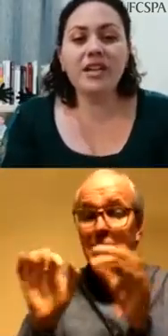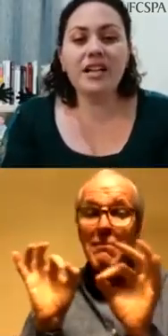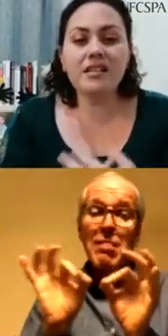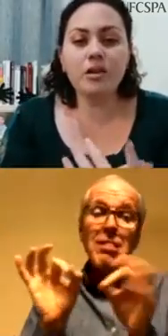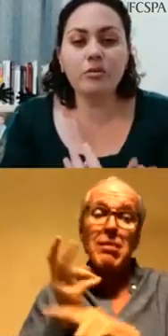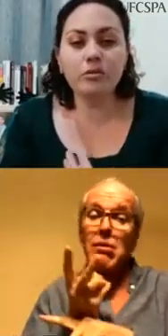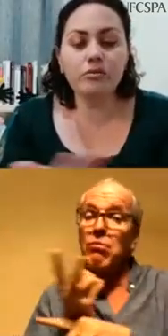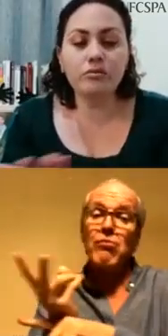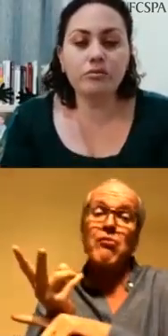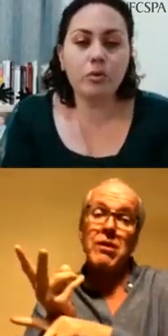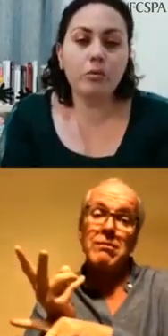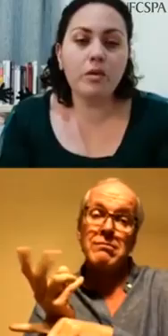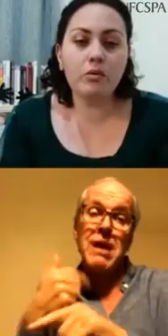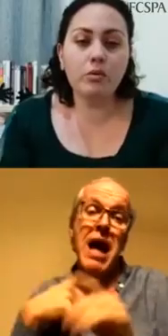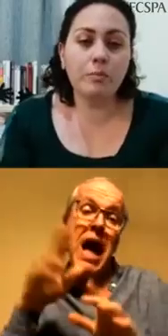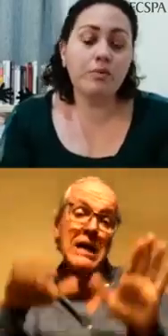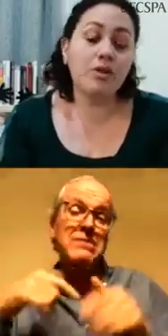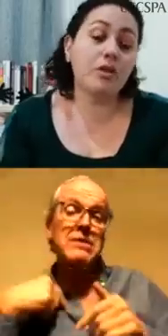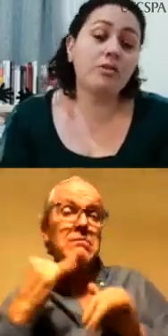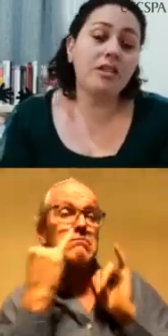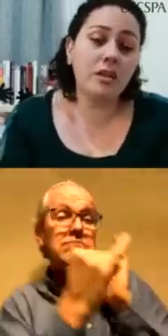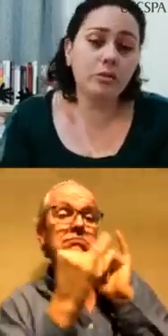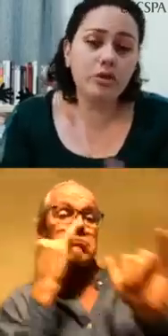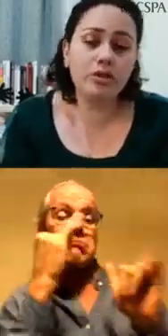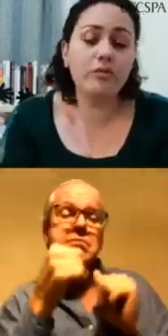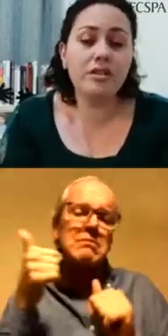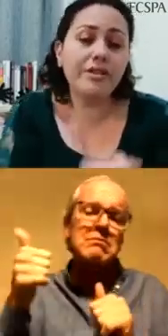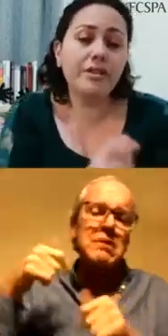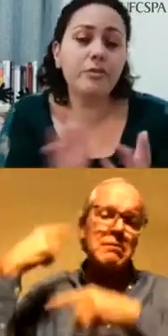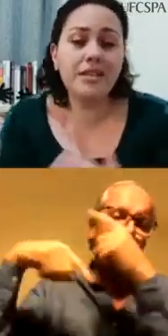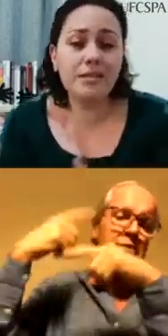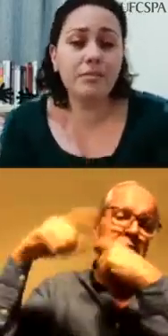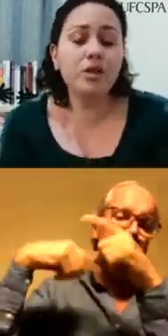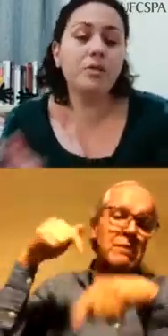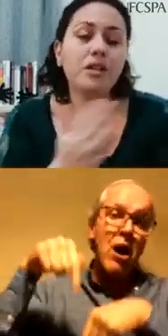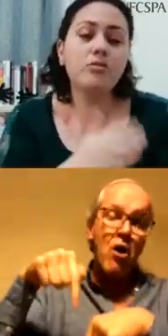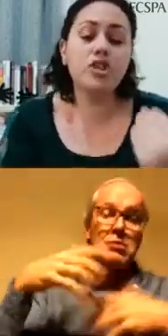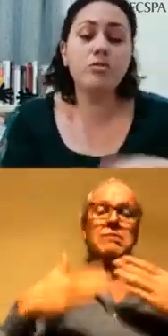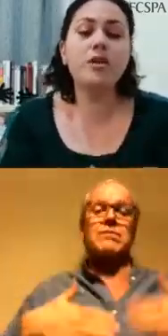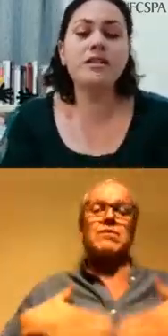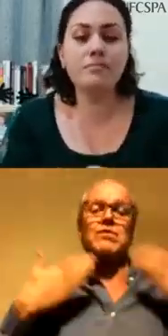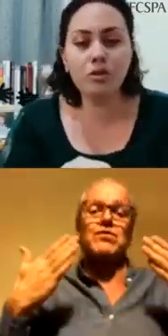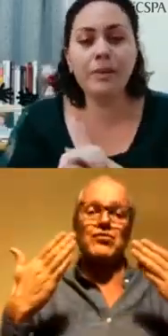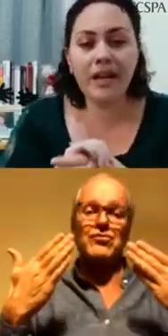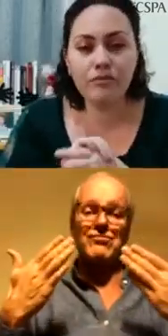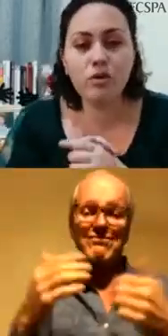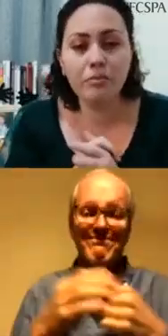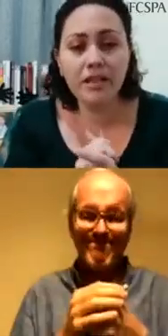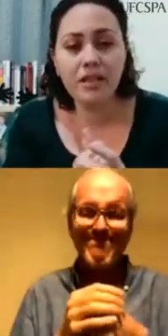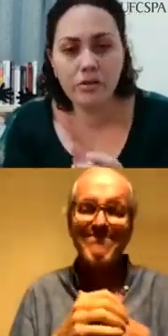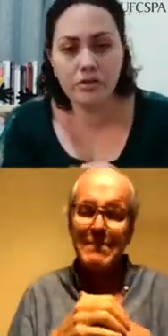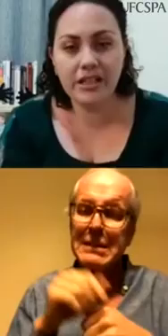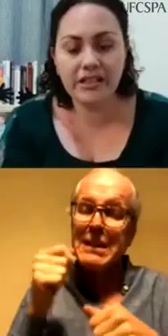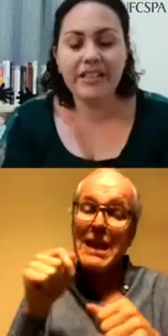essa comunicação com uma profissional da saúde, talvez não tenham conhecimento, porque não tinham conhecimento prévio sobre isso, né?